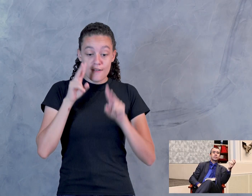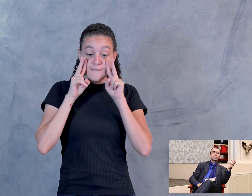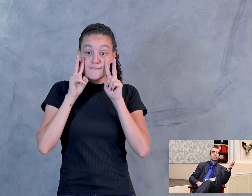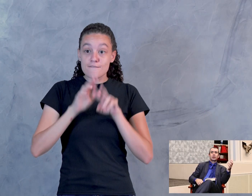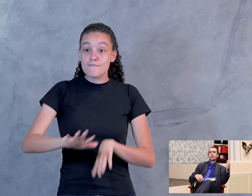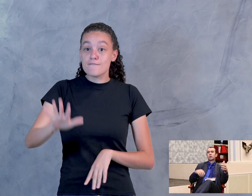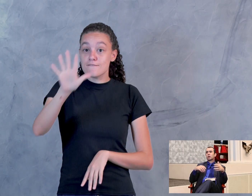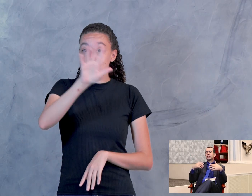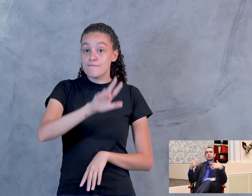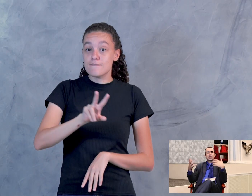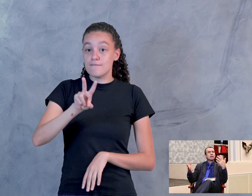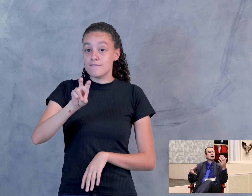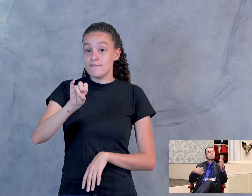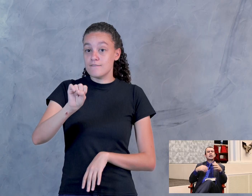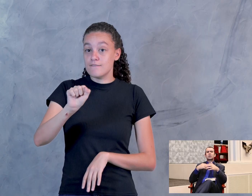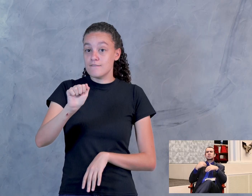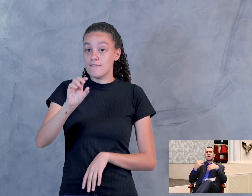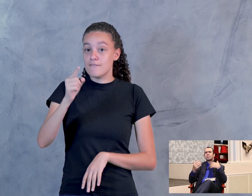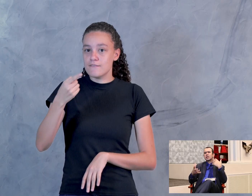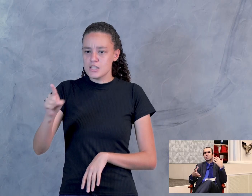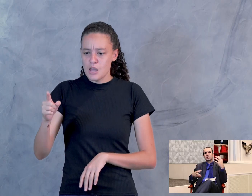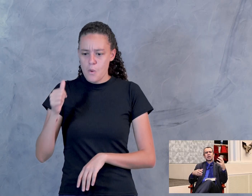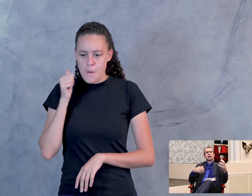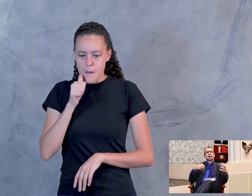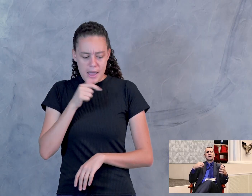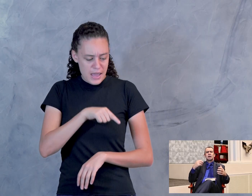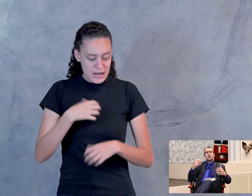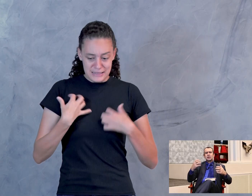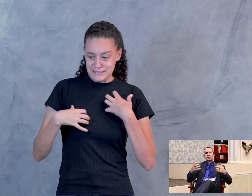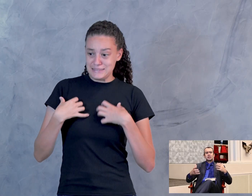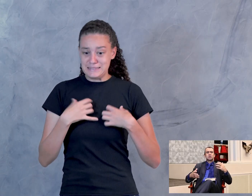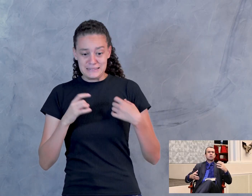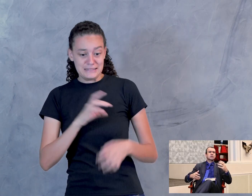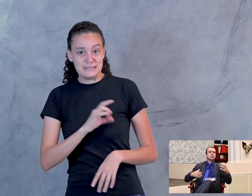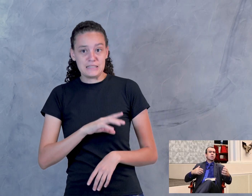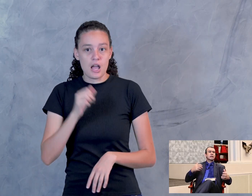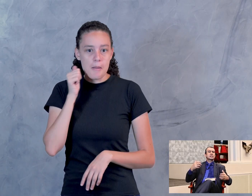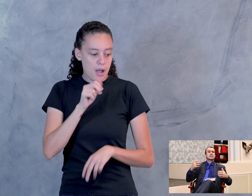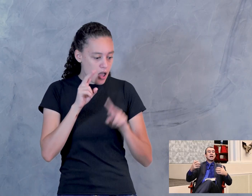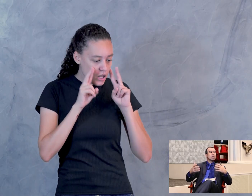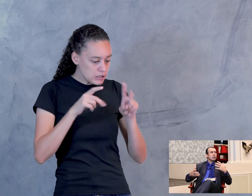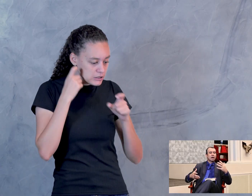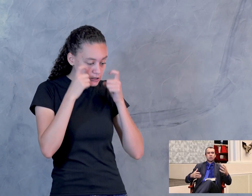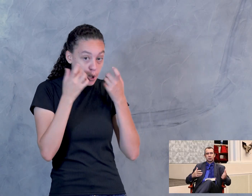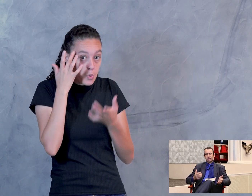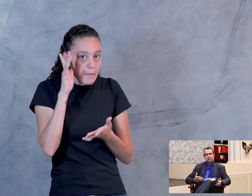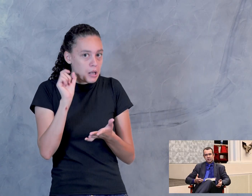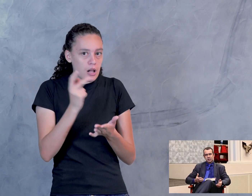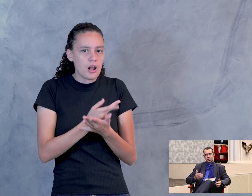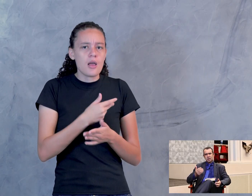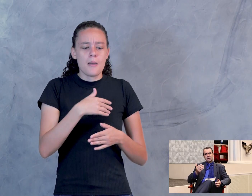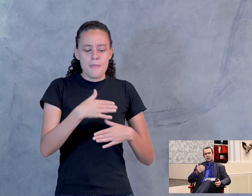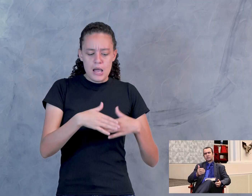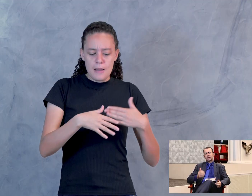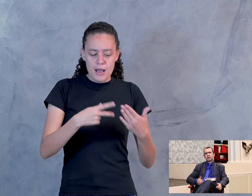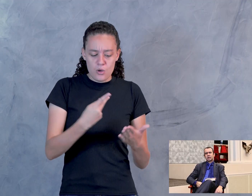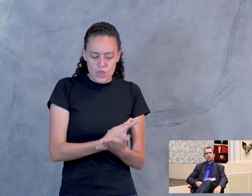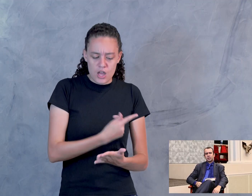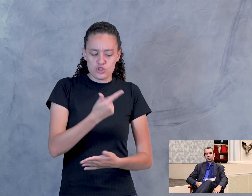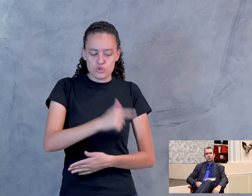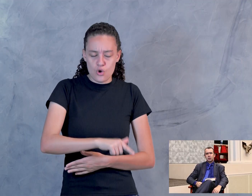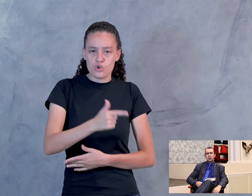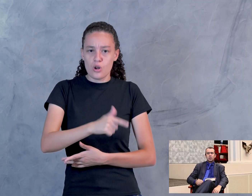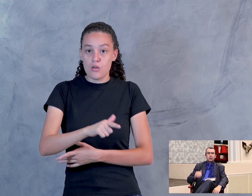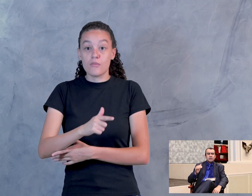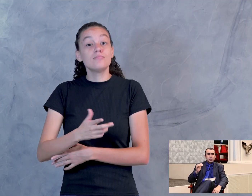visão. Ficou agitado, a mãe não sabia o que era, e essas coisas começaram a acontecer na vida